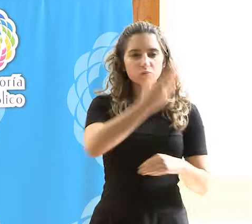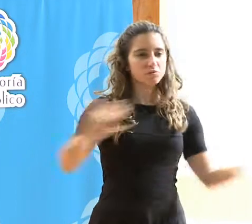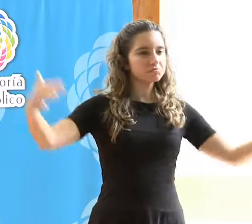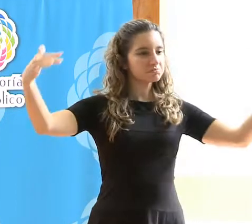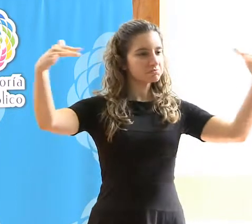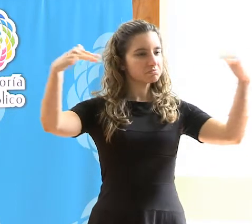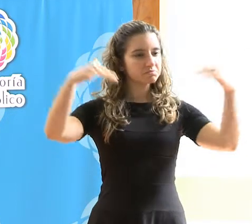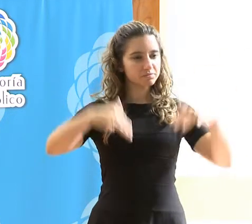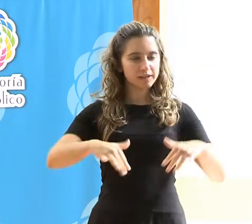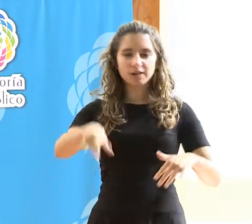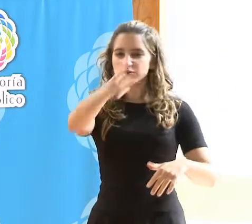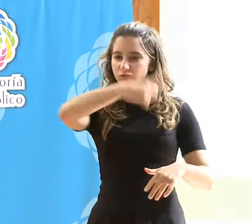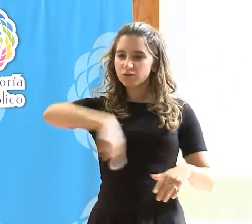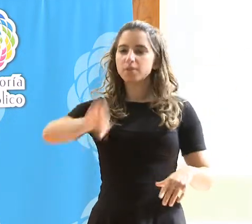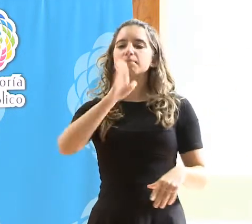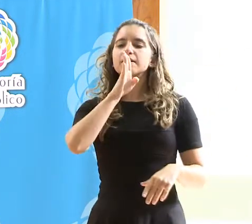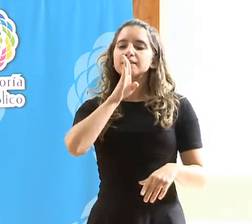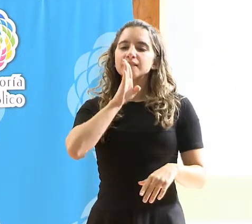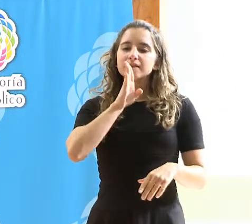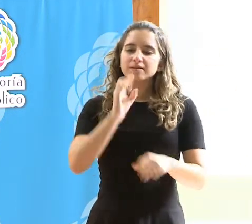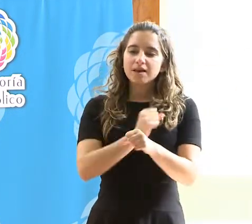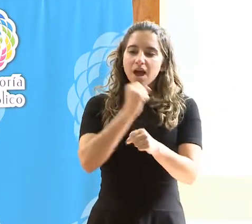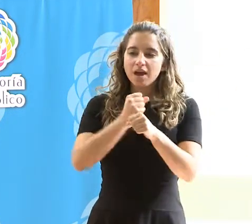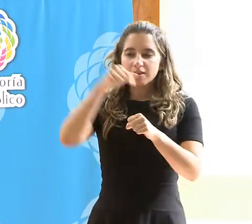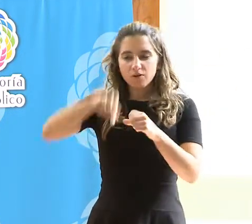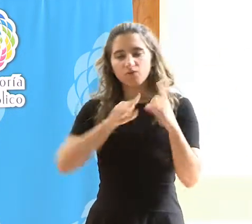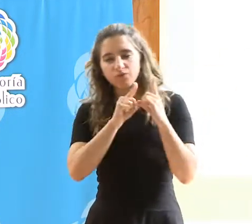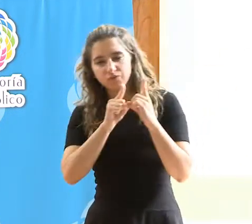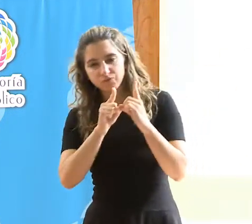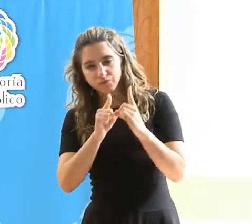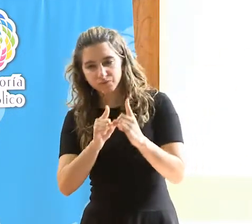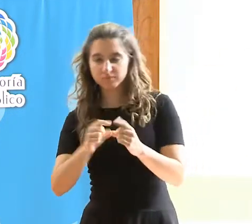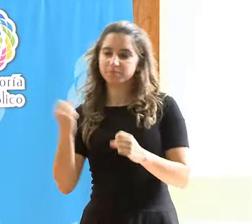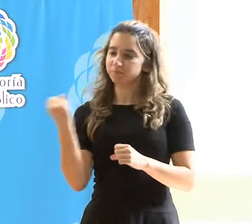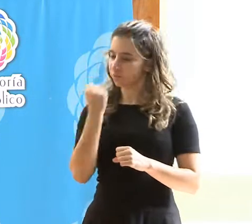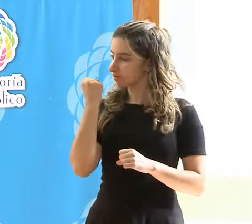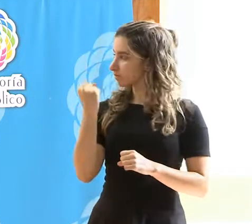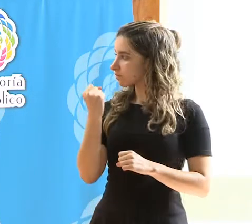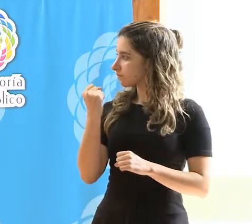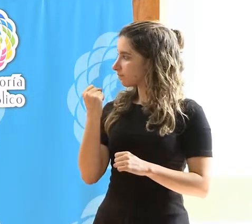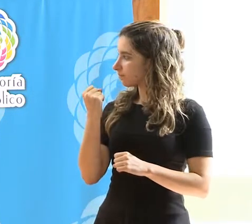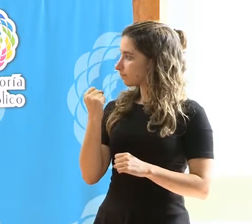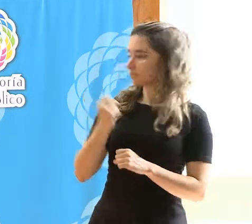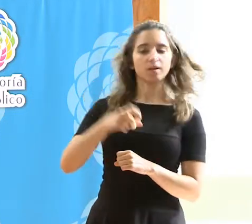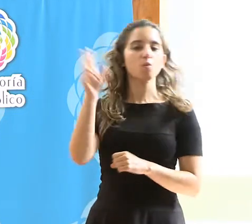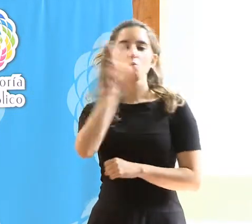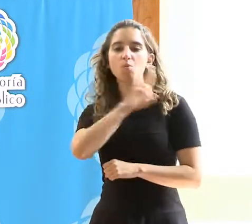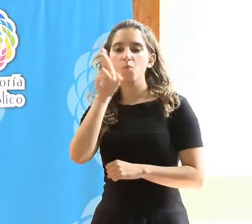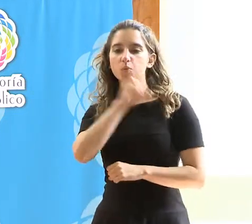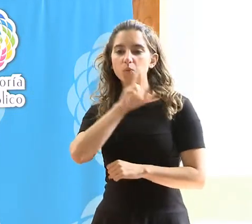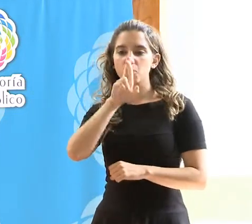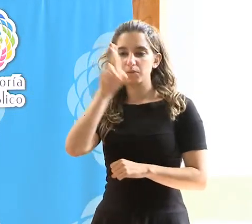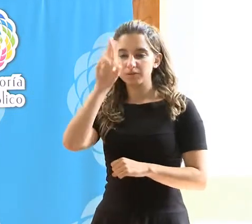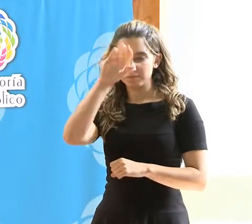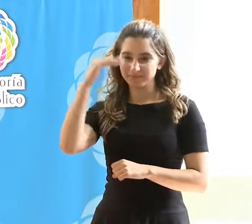la paciencia de quedarse hasta esta hora. Bueno, dice nuestra presidenta,